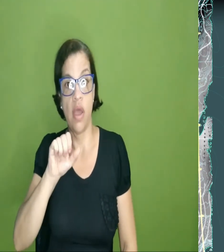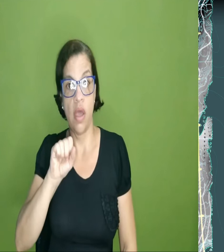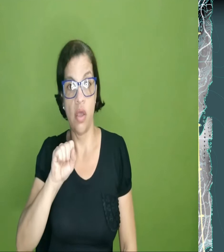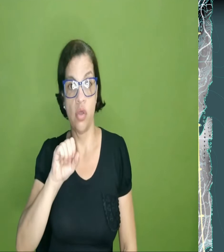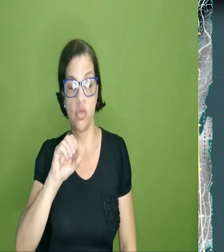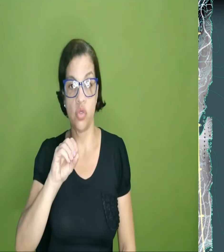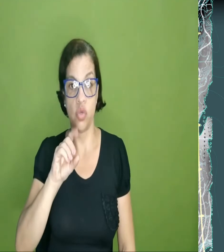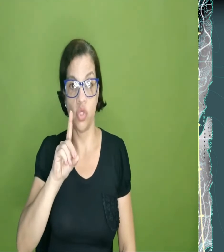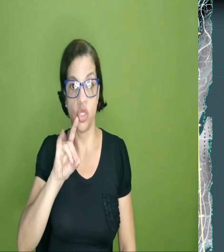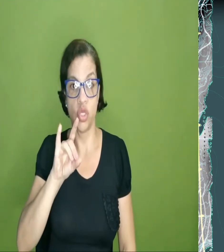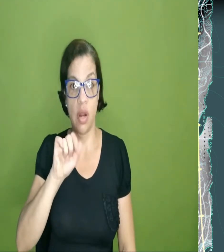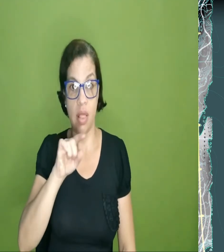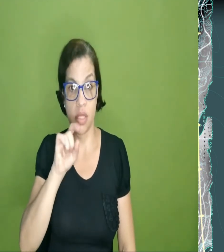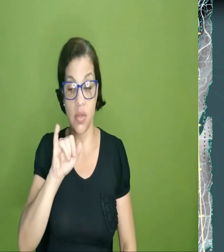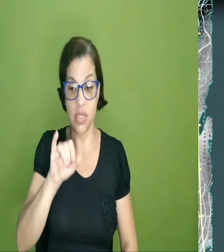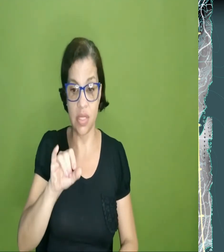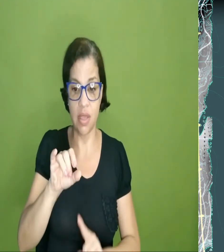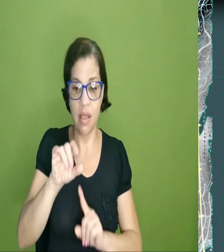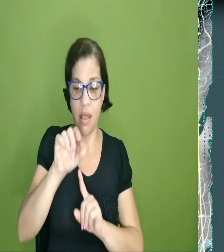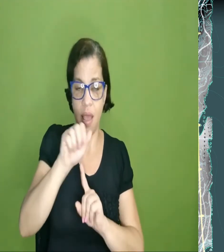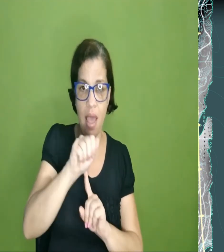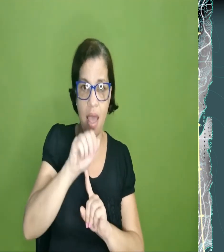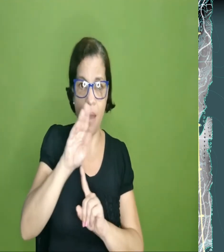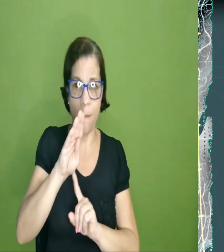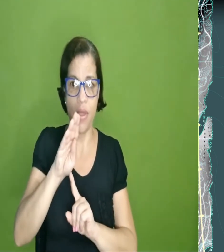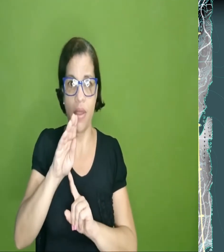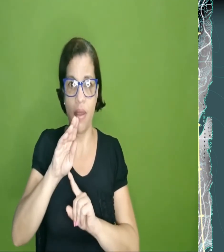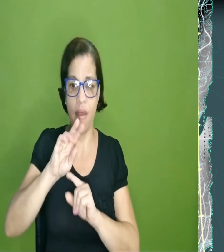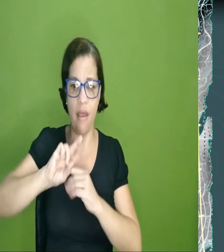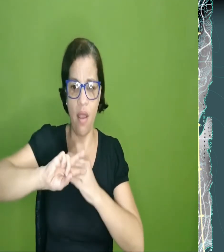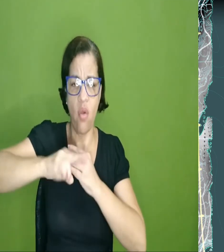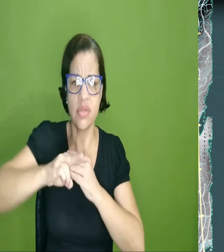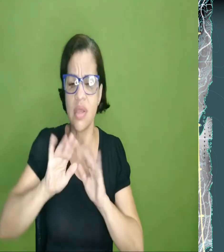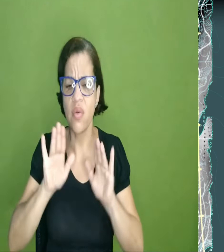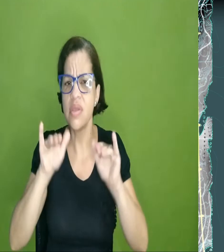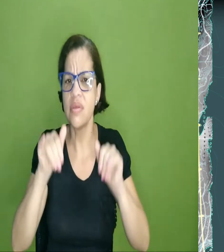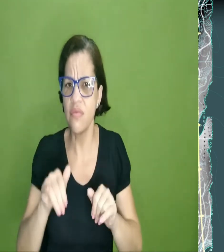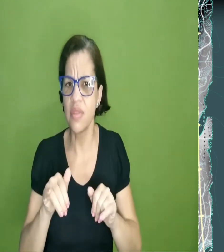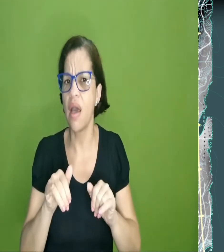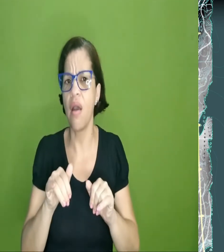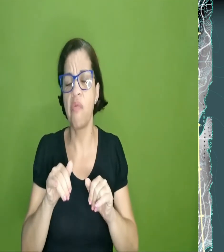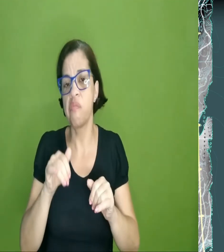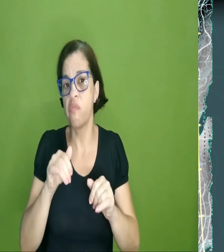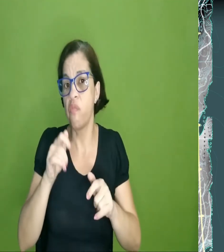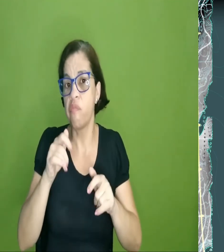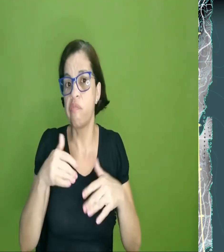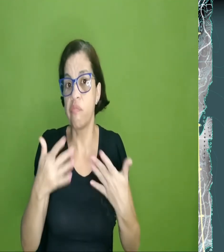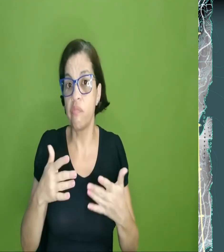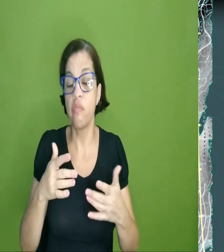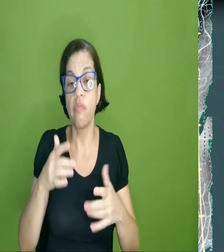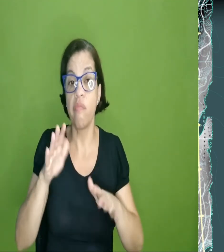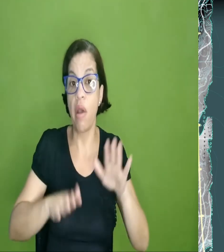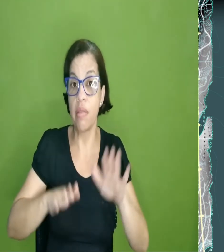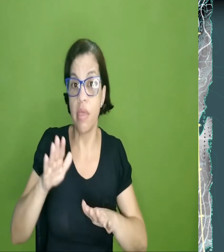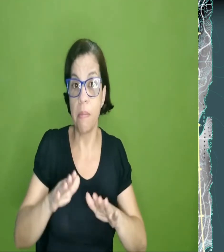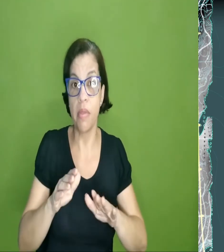quanto em beta-2, o efeito final, vasoconstrição ou vasodilatação, vai depender da